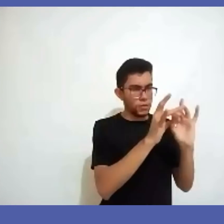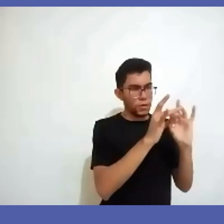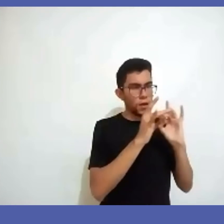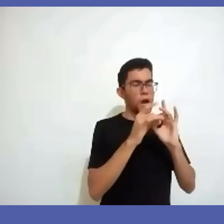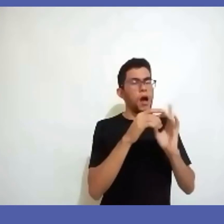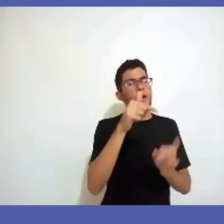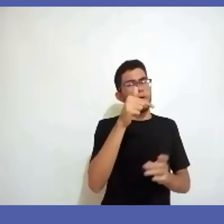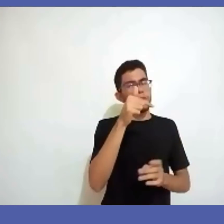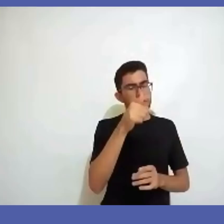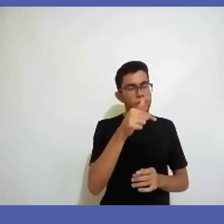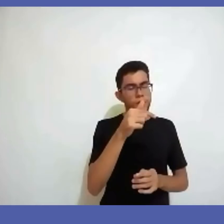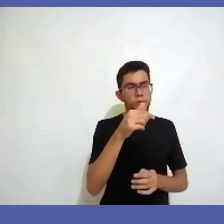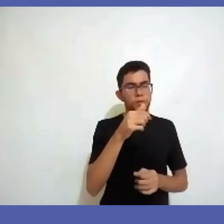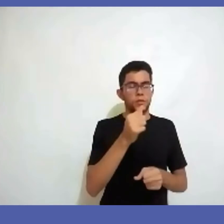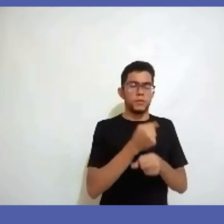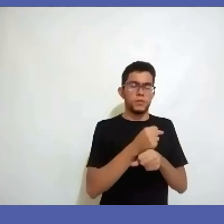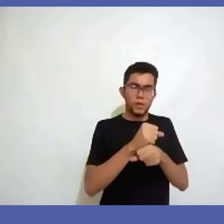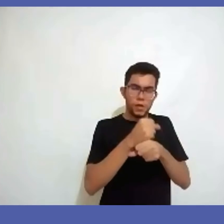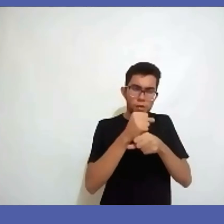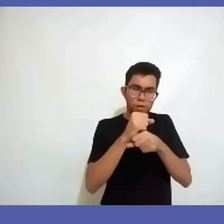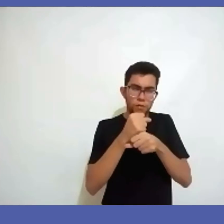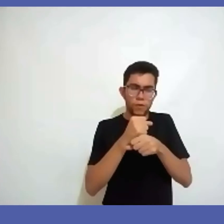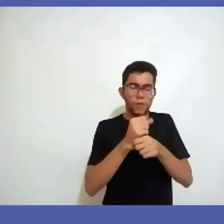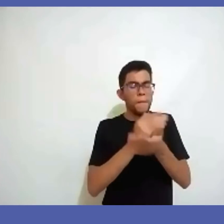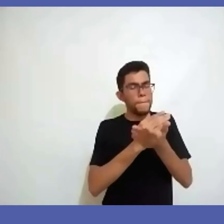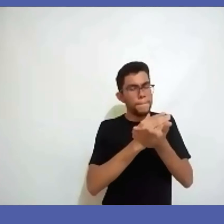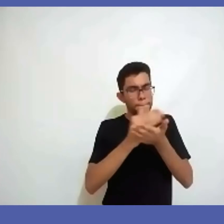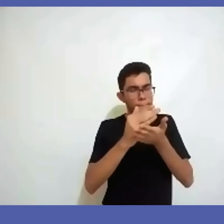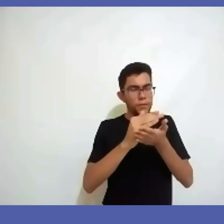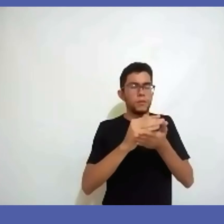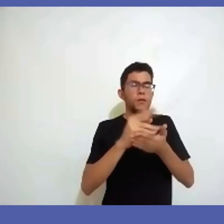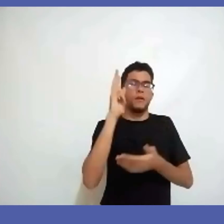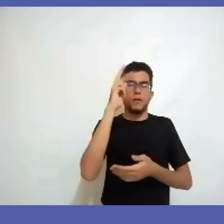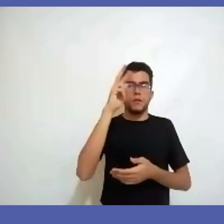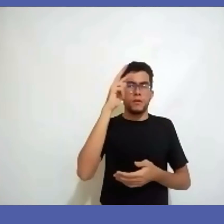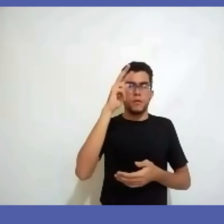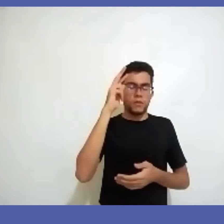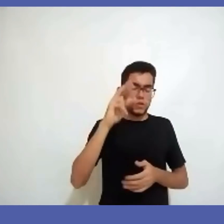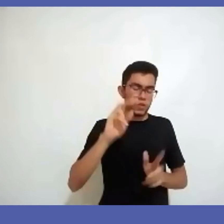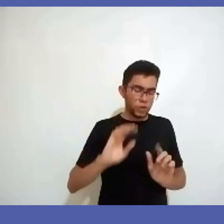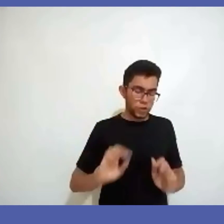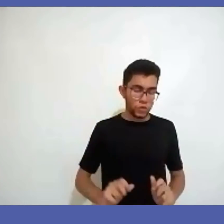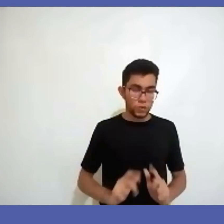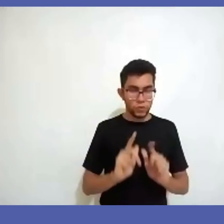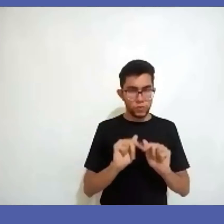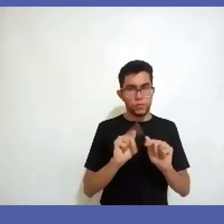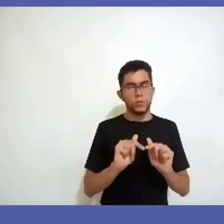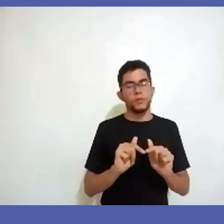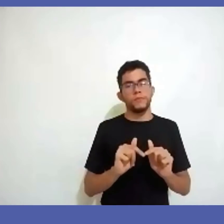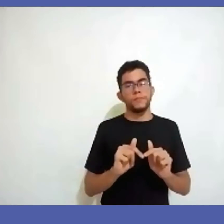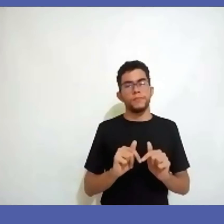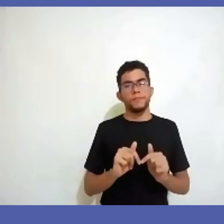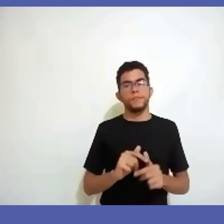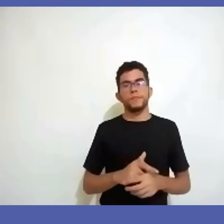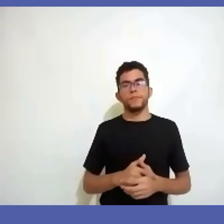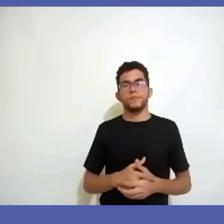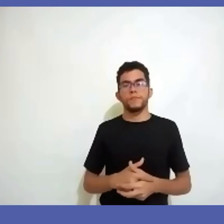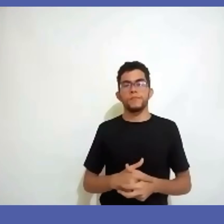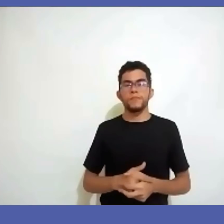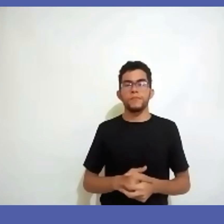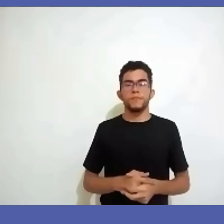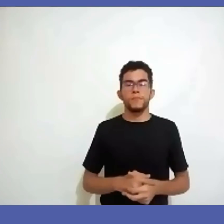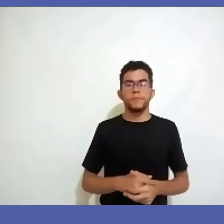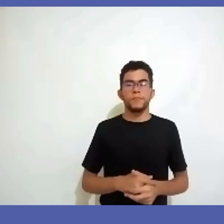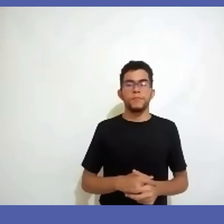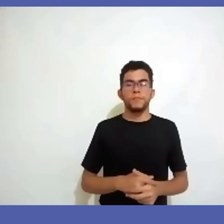a história de Israel a ser registrado novamente. E assim,